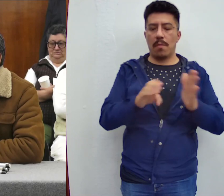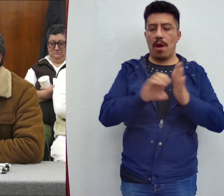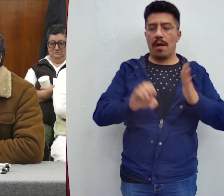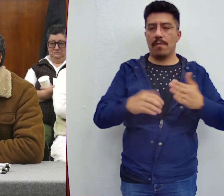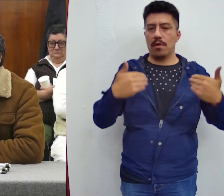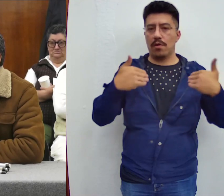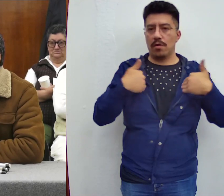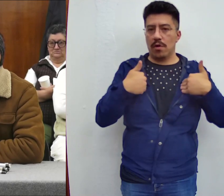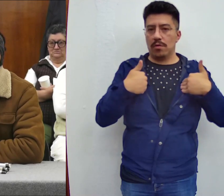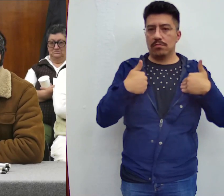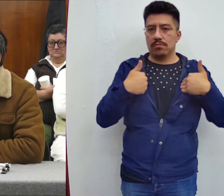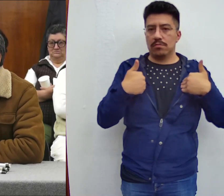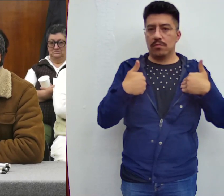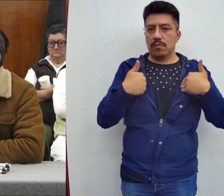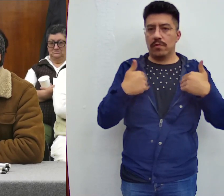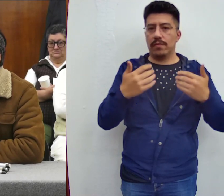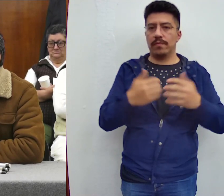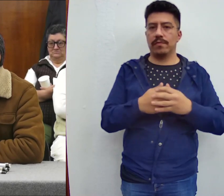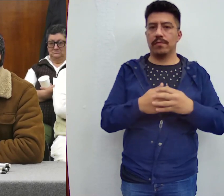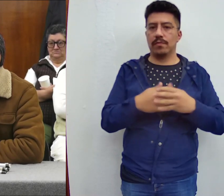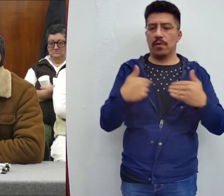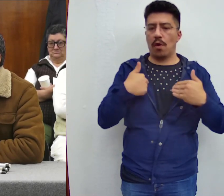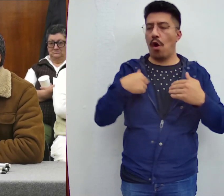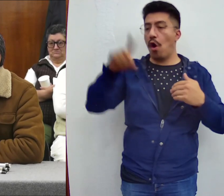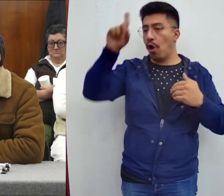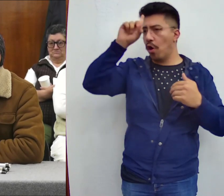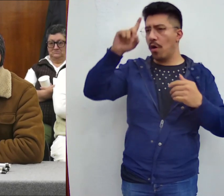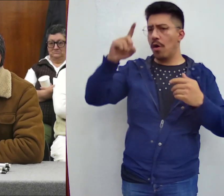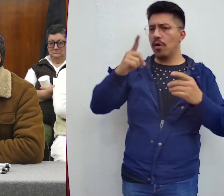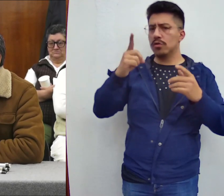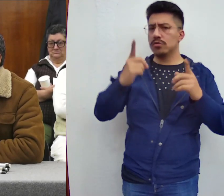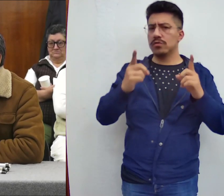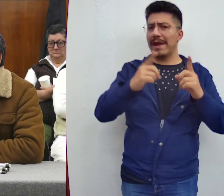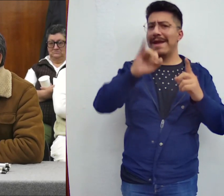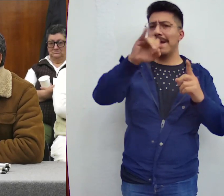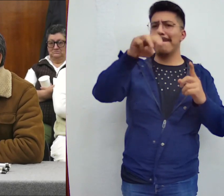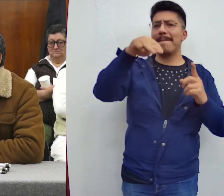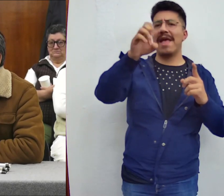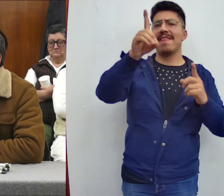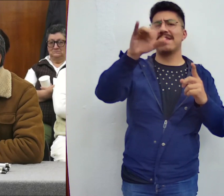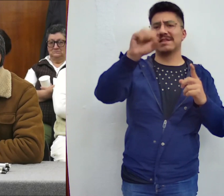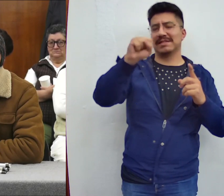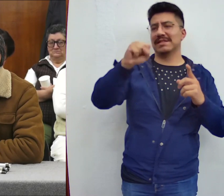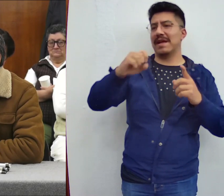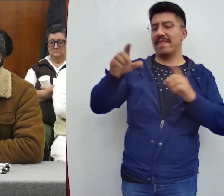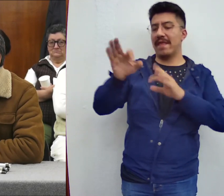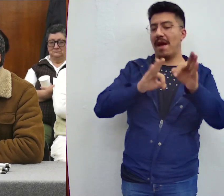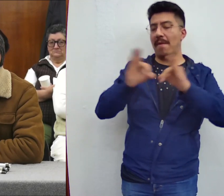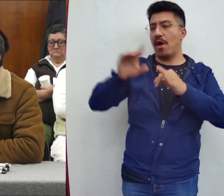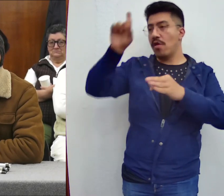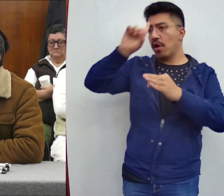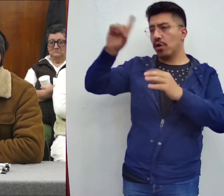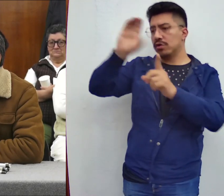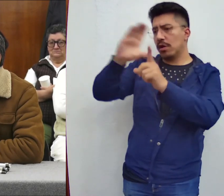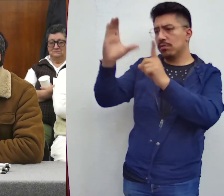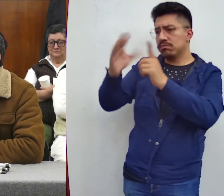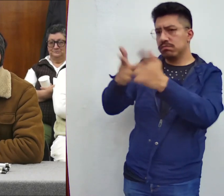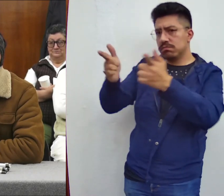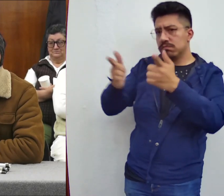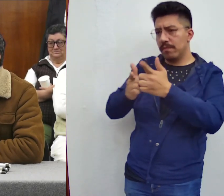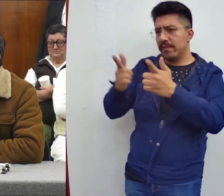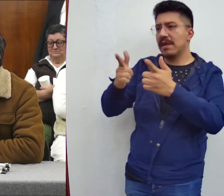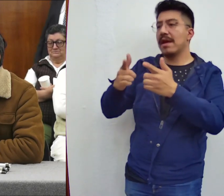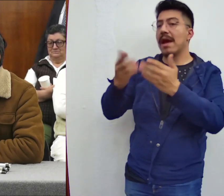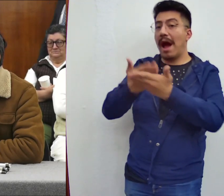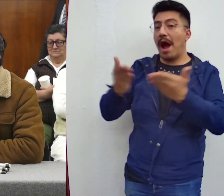tiene la fortuna de formar parte del Consejo Consultivo del IMEDIS y ya se tiene esta plataforma